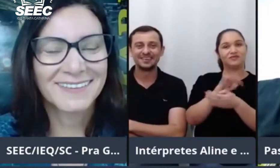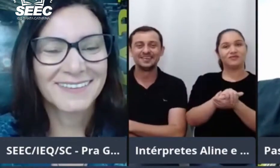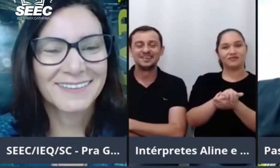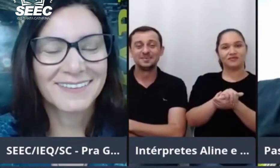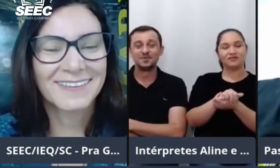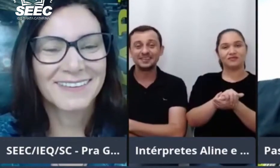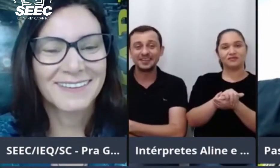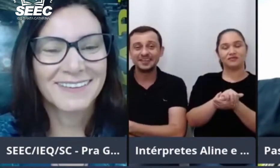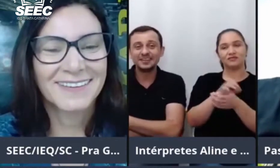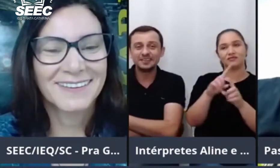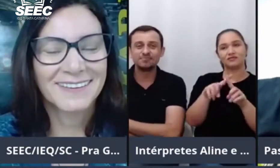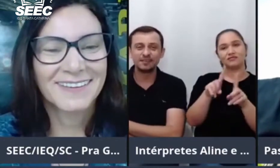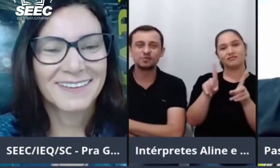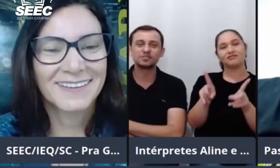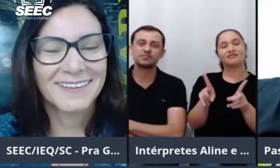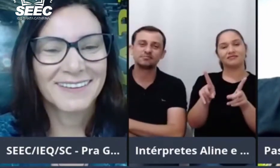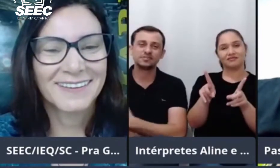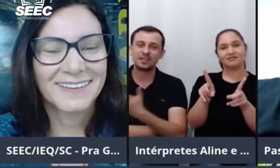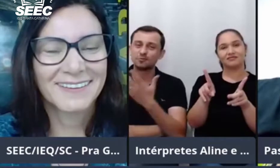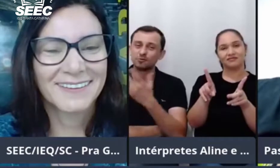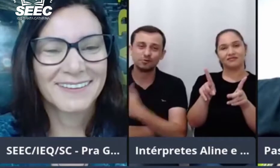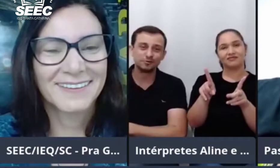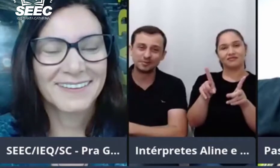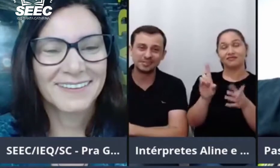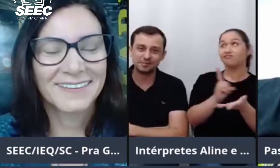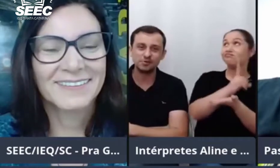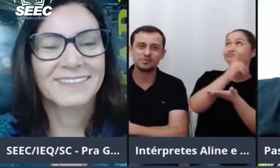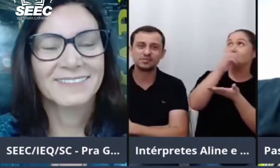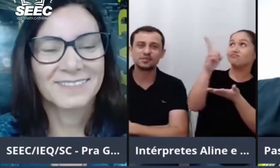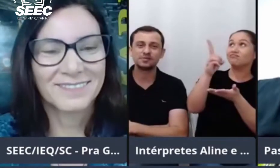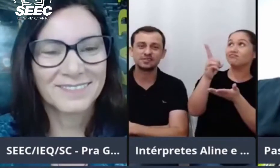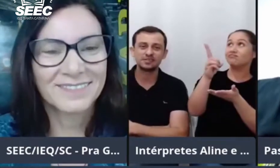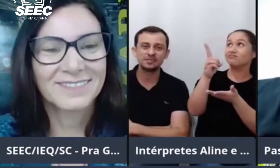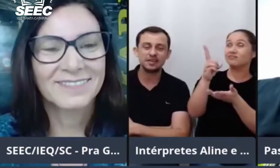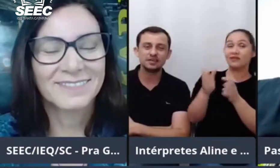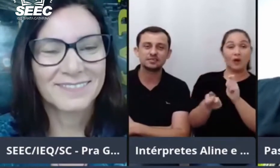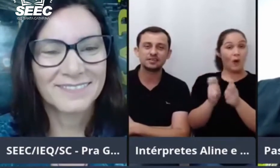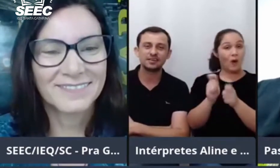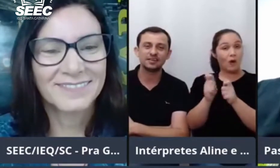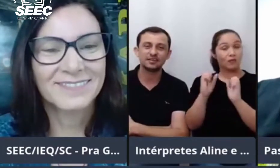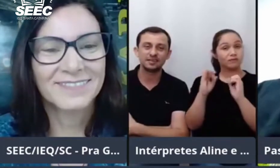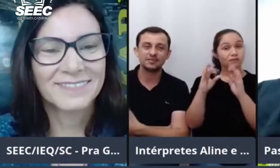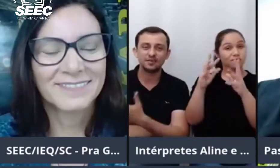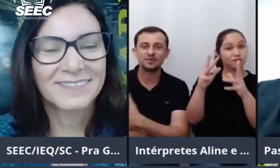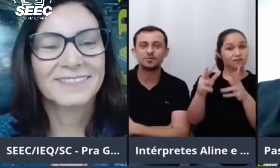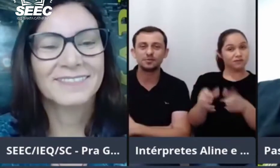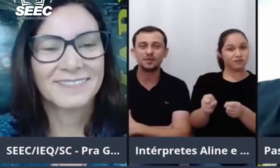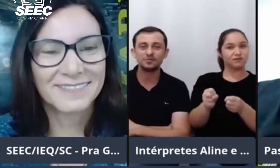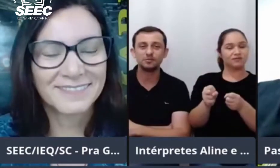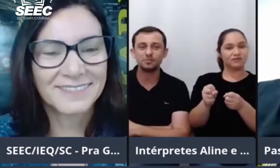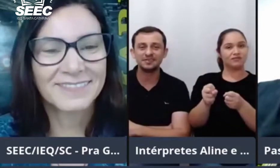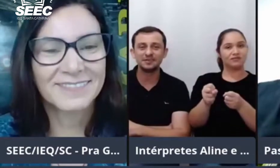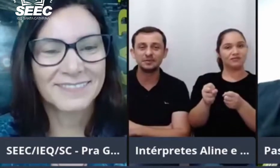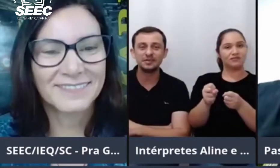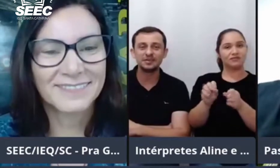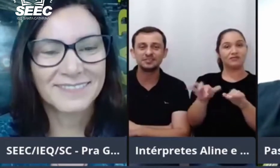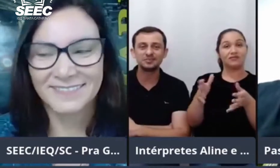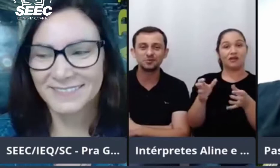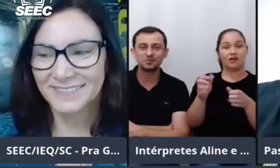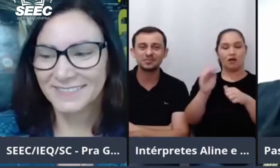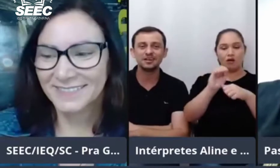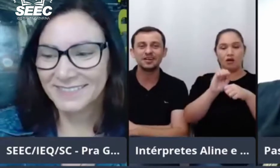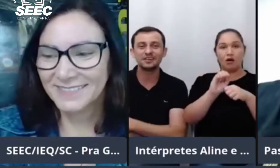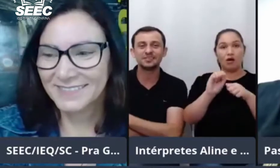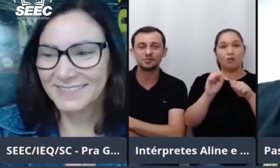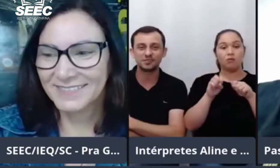tremendo. Mas aí, Deus está no controle de todas as coisas, nós temos essa ciência, né? E aí veio esse período de pandemia, a